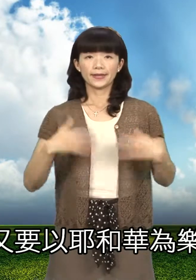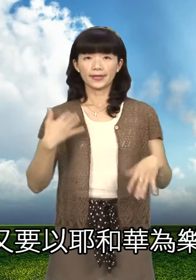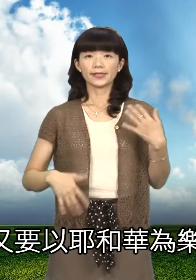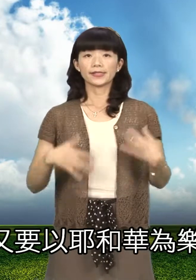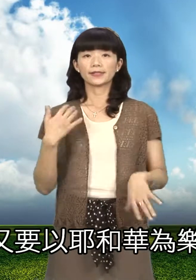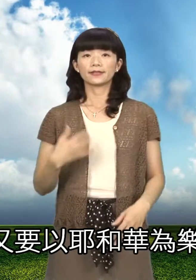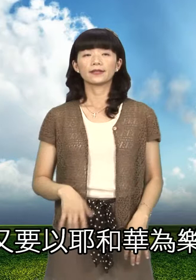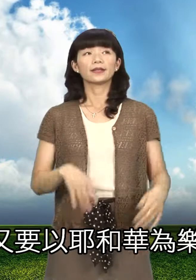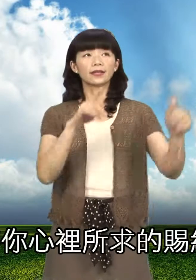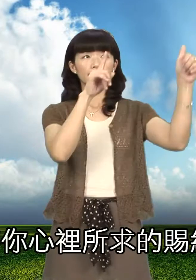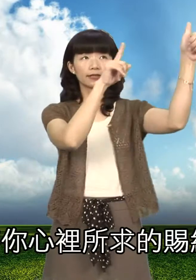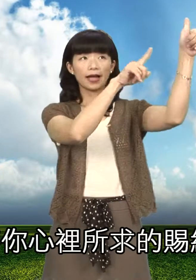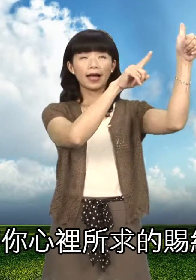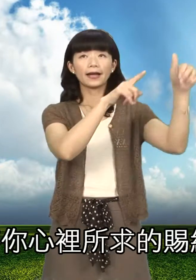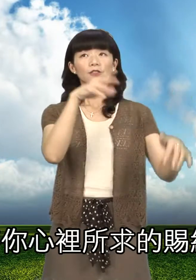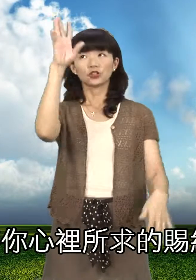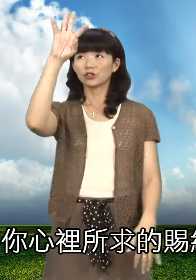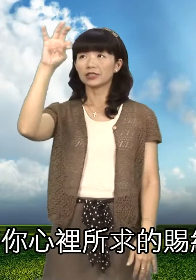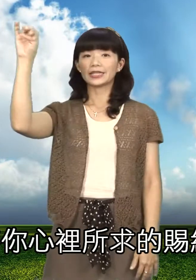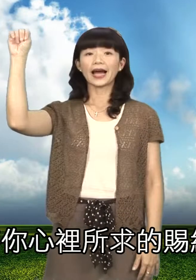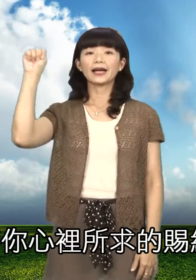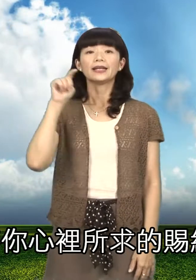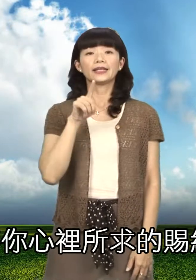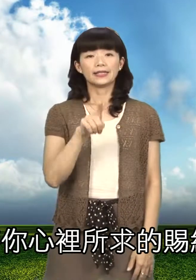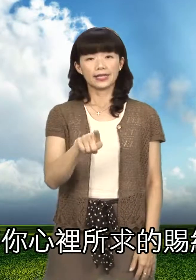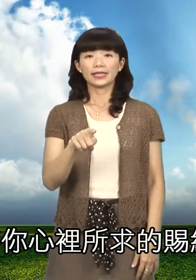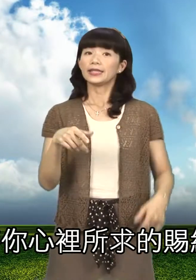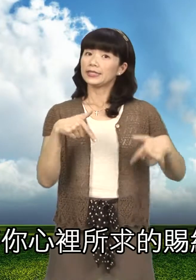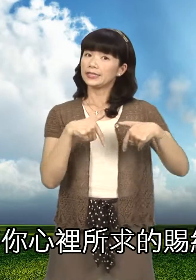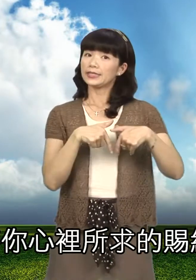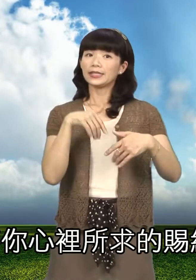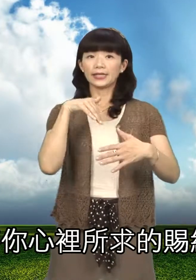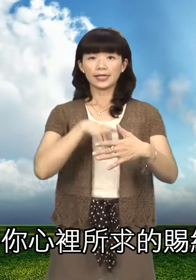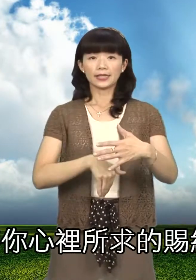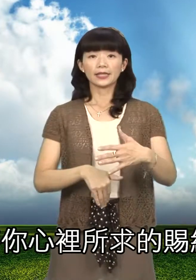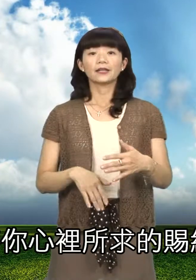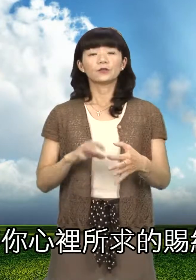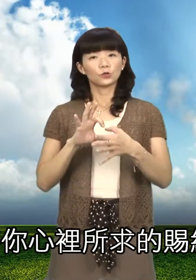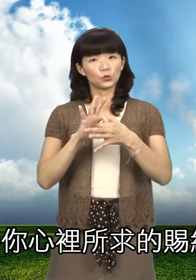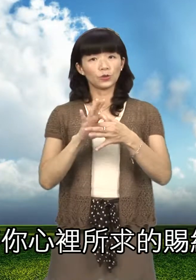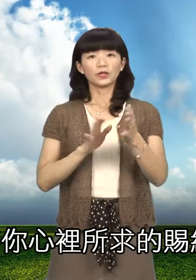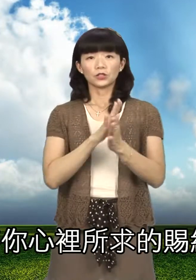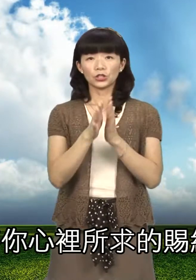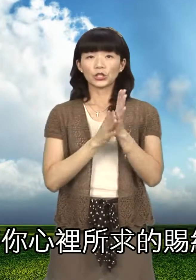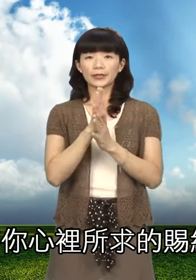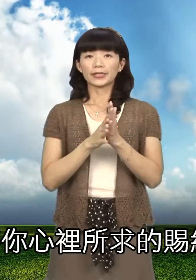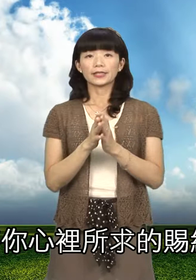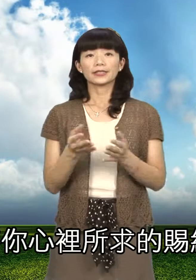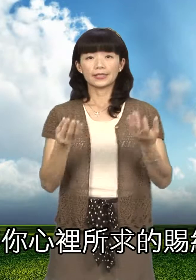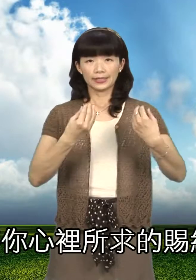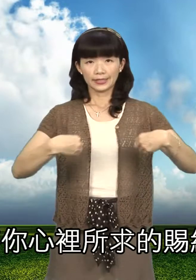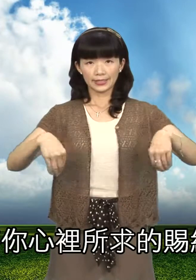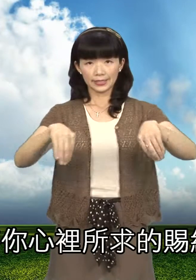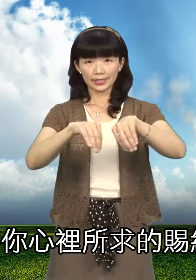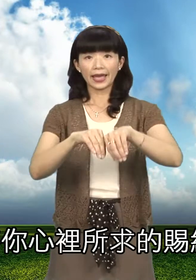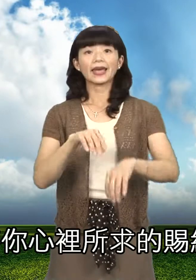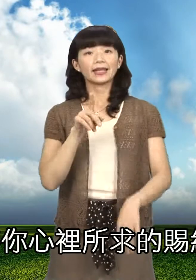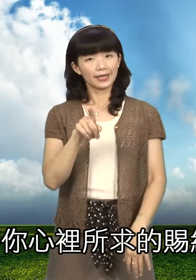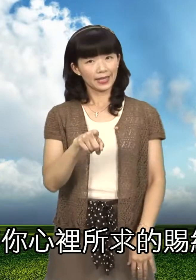乐，他就将你心里所求的赐给你。